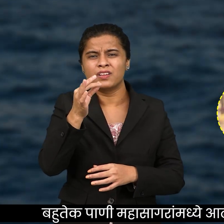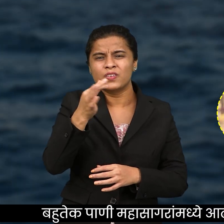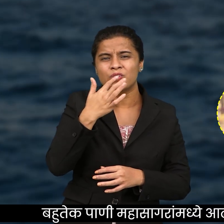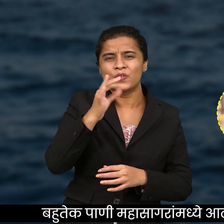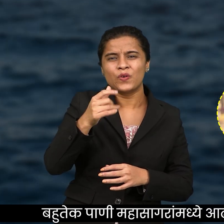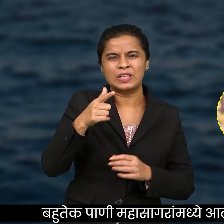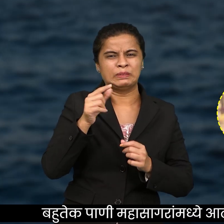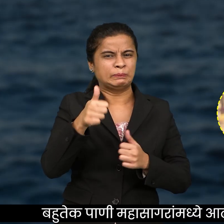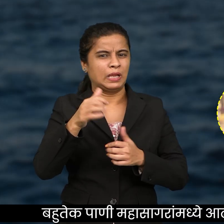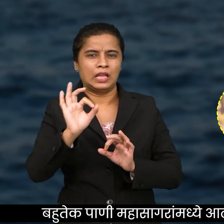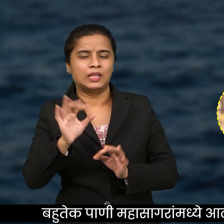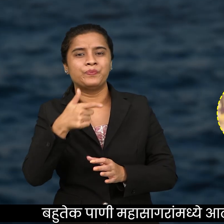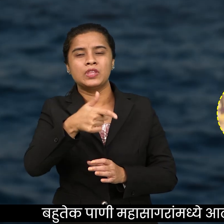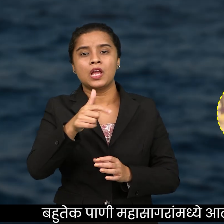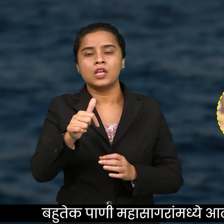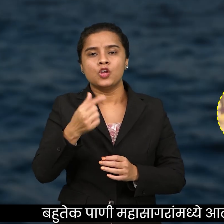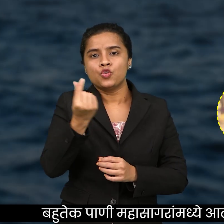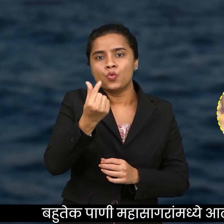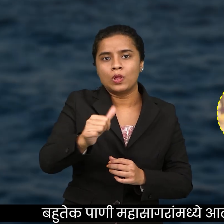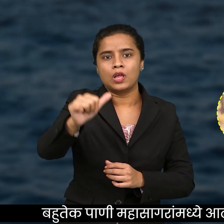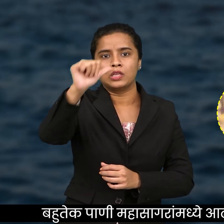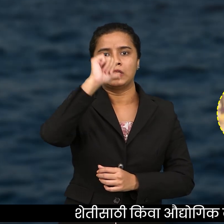ते थेट पिण्यासाठी,